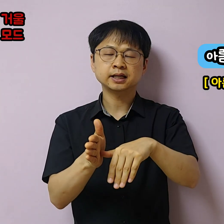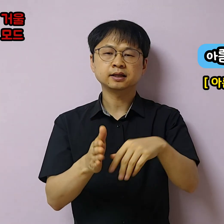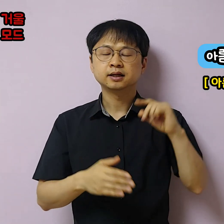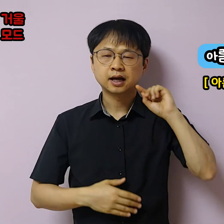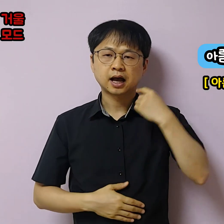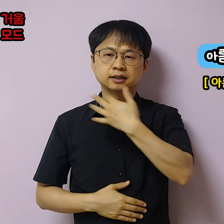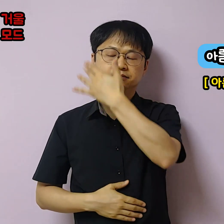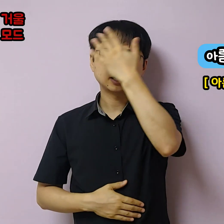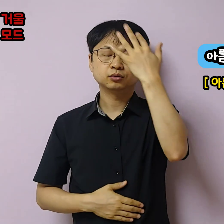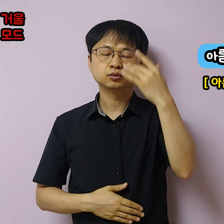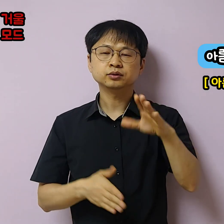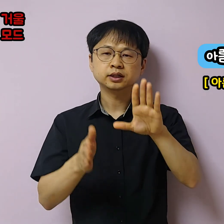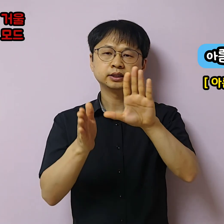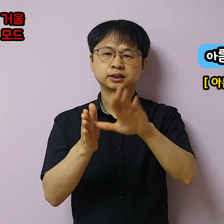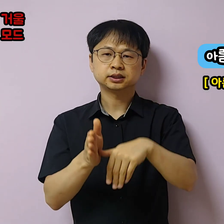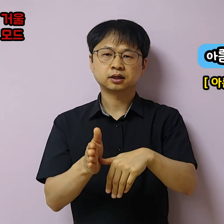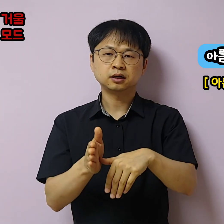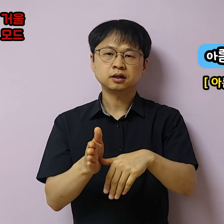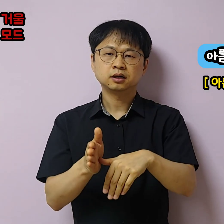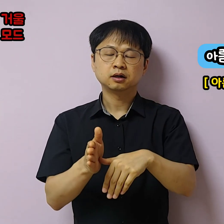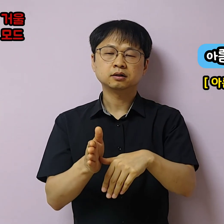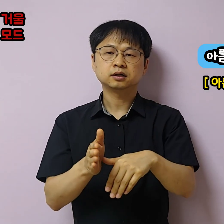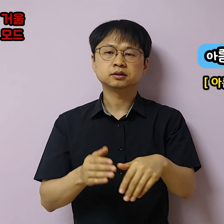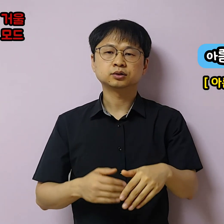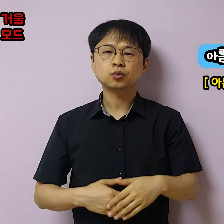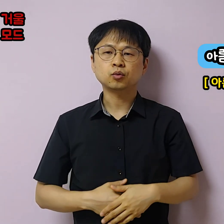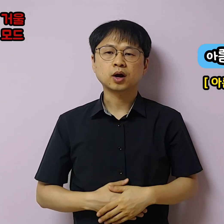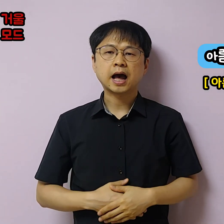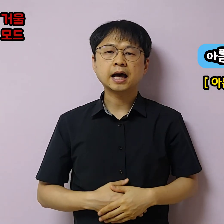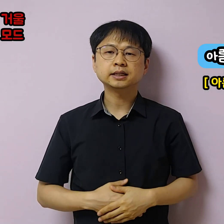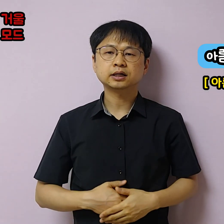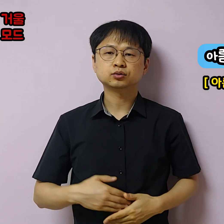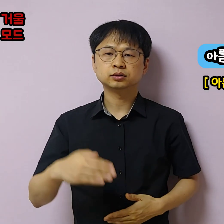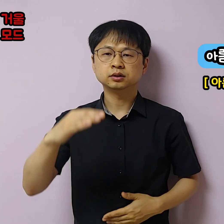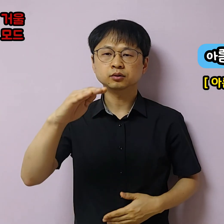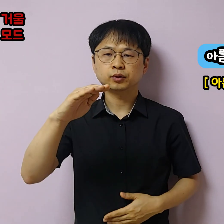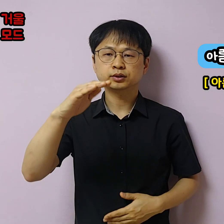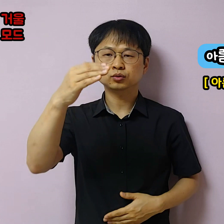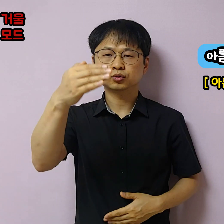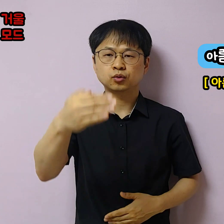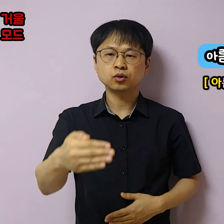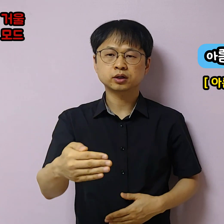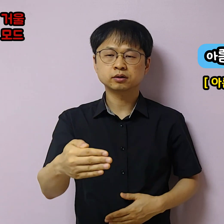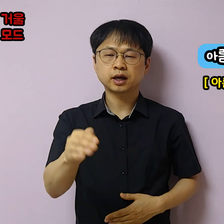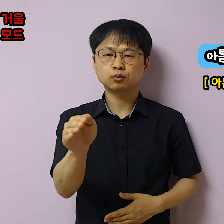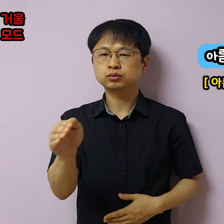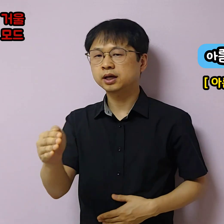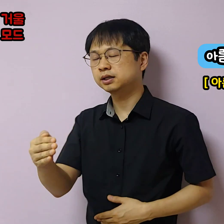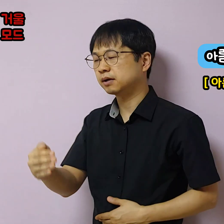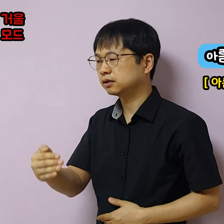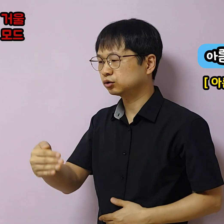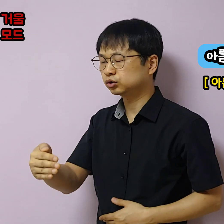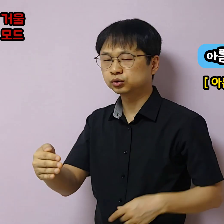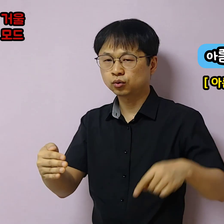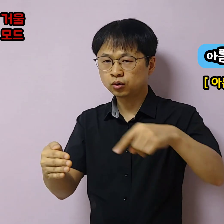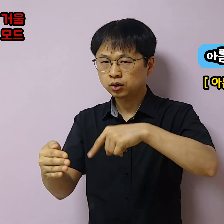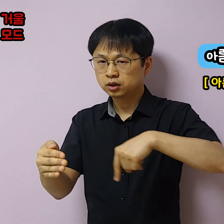시간, 아름다운 시절, 어디 속, 안이란 수어는 왼손으로 경계, 울타리를 만들어 주시고